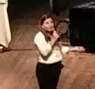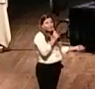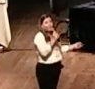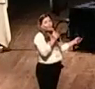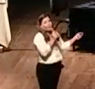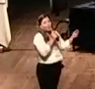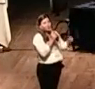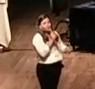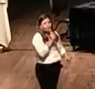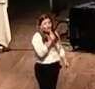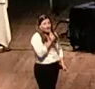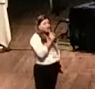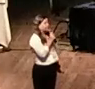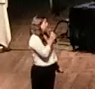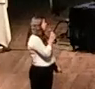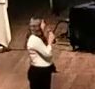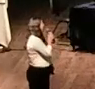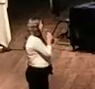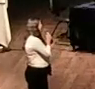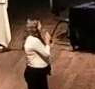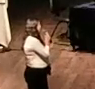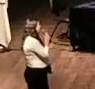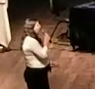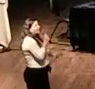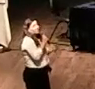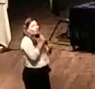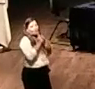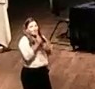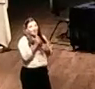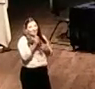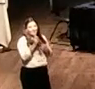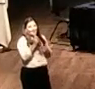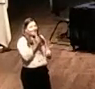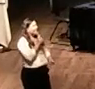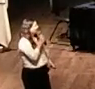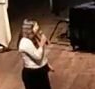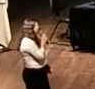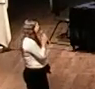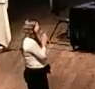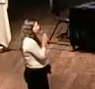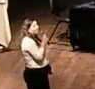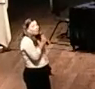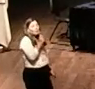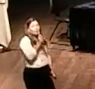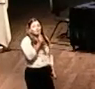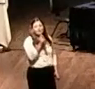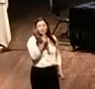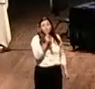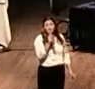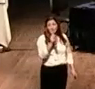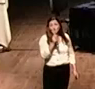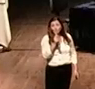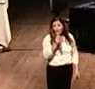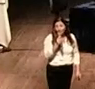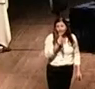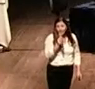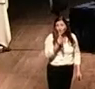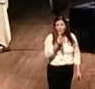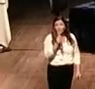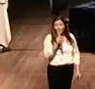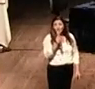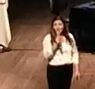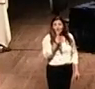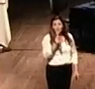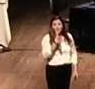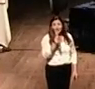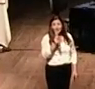iplan com a parte de informática a gente tem nós a área técnica né a gente tem o programa da Saúde da escola que